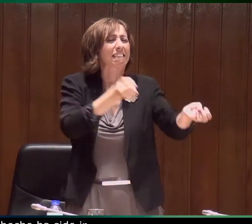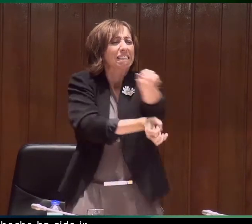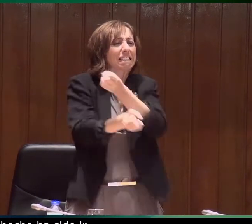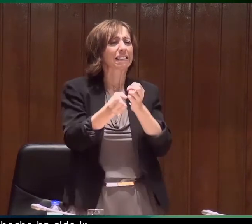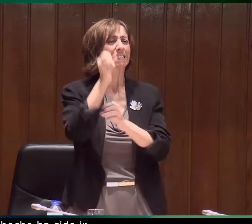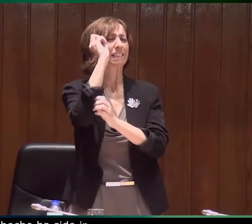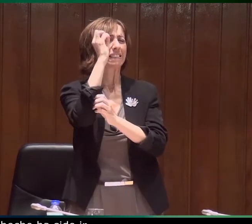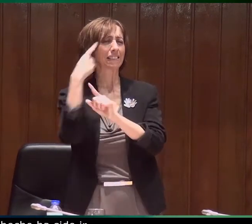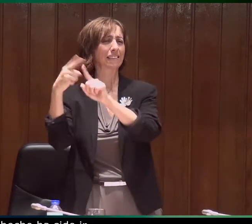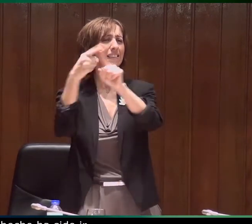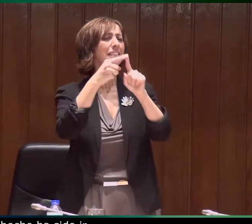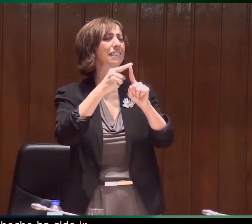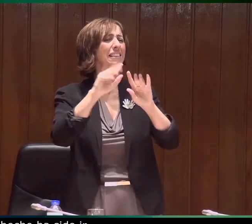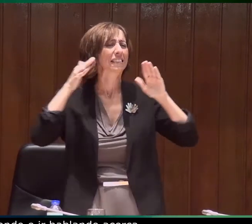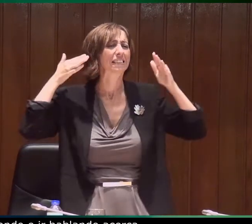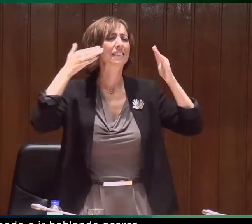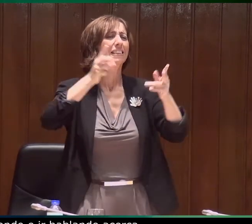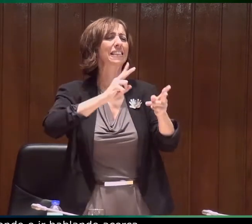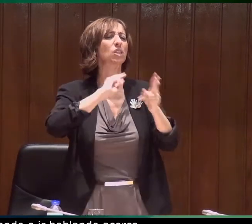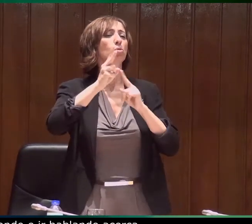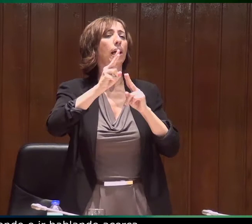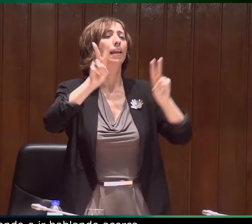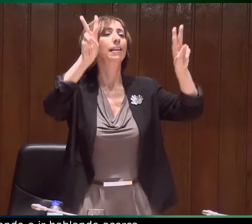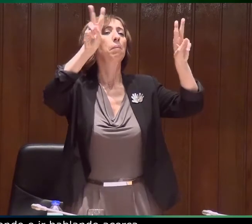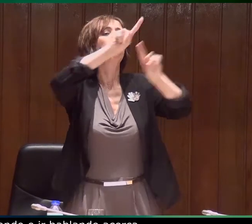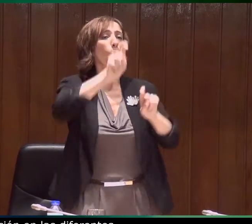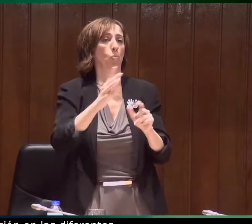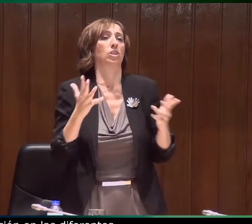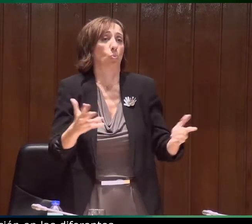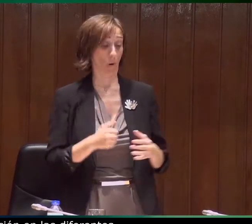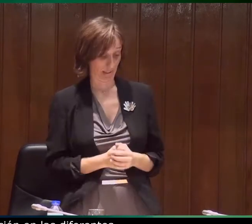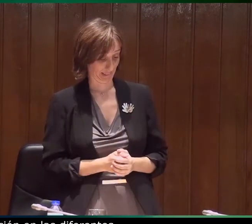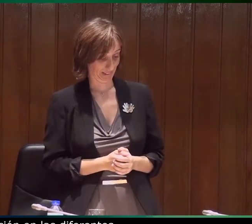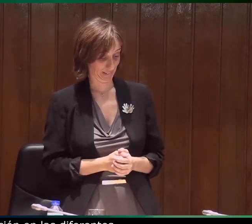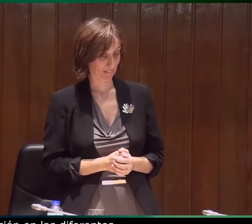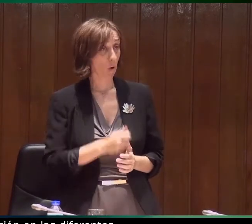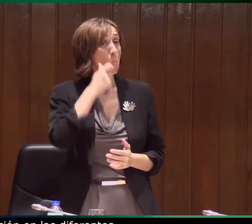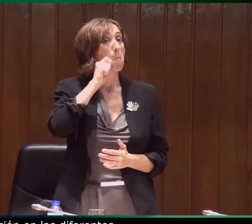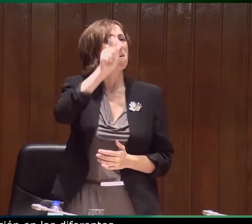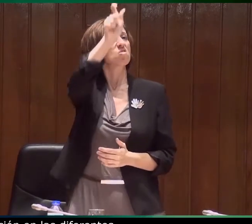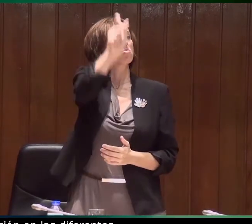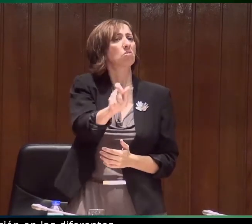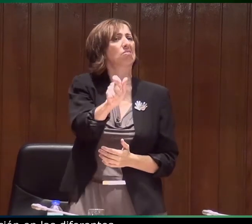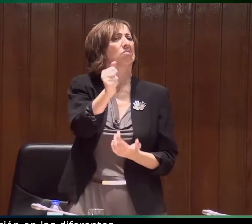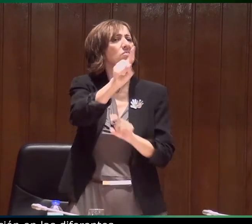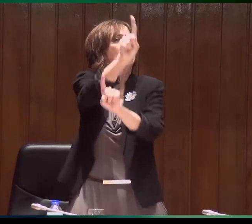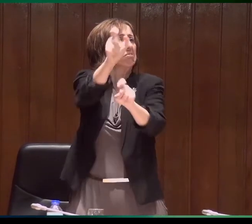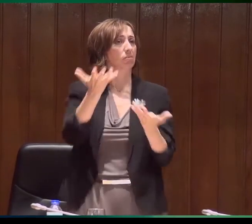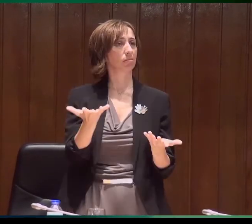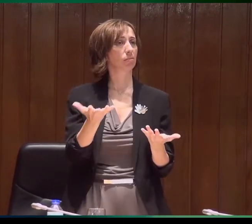hemos debatido en diferentes conferencias y nos hemos centrado en dar respuesta a dos preguntas la primera